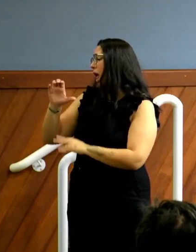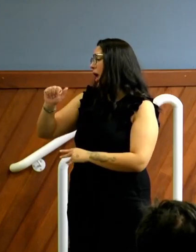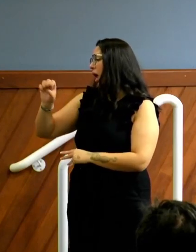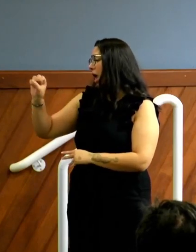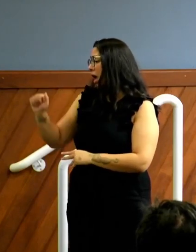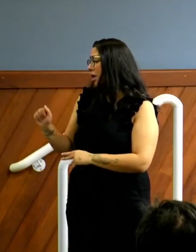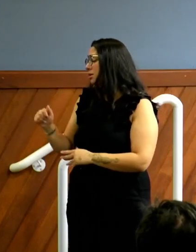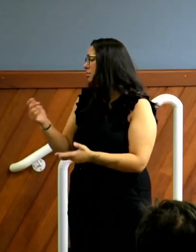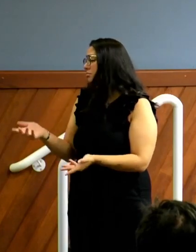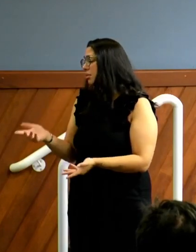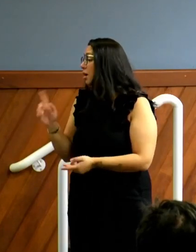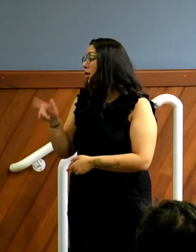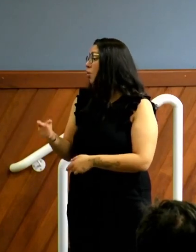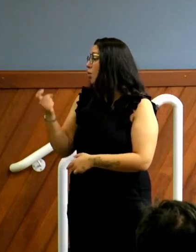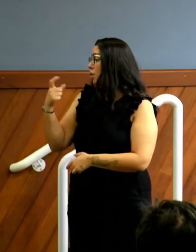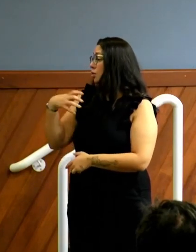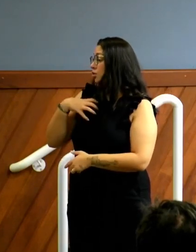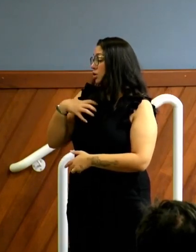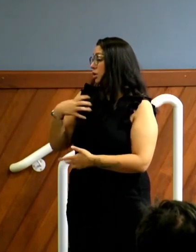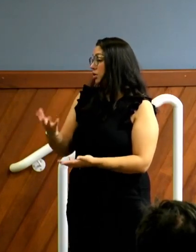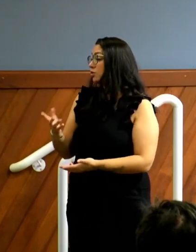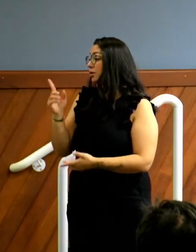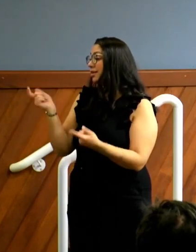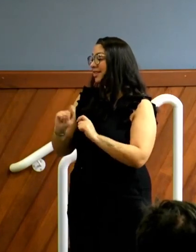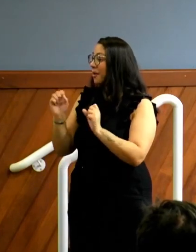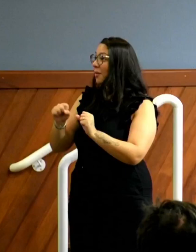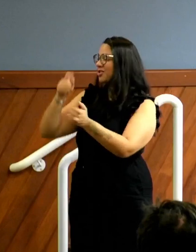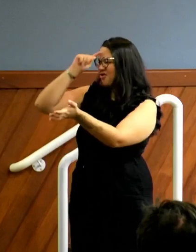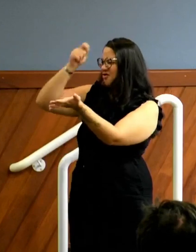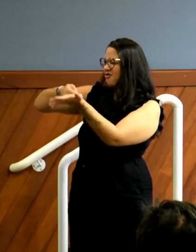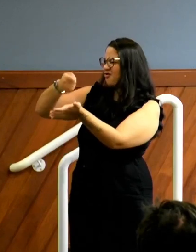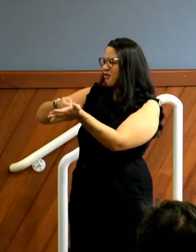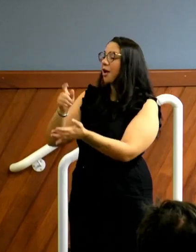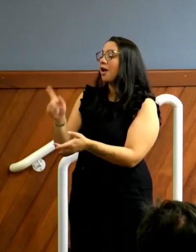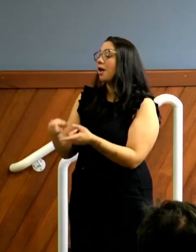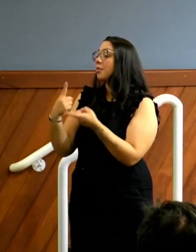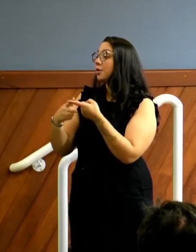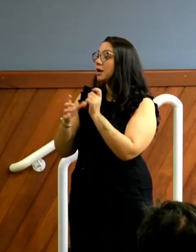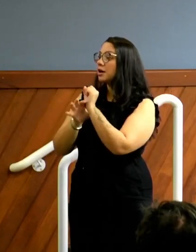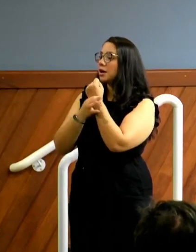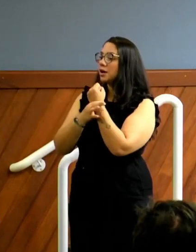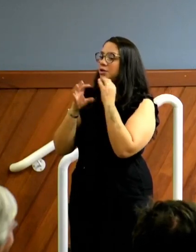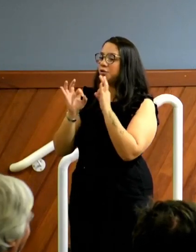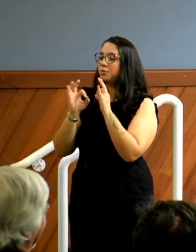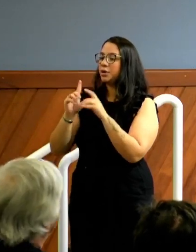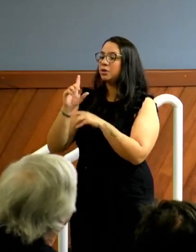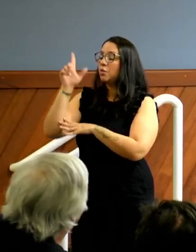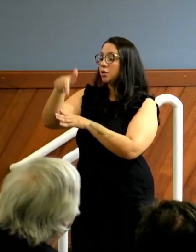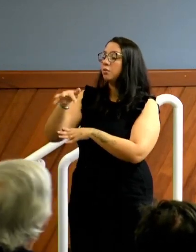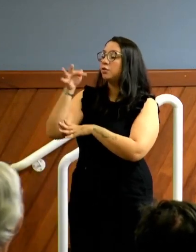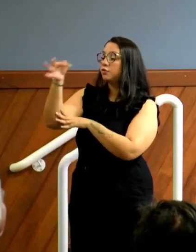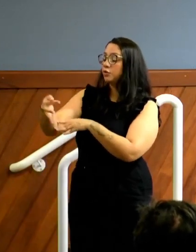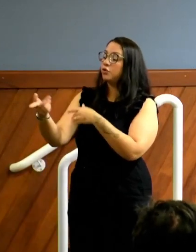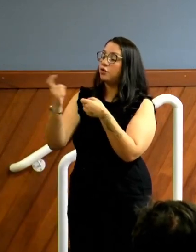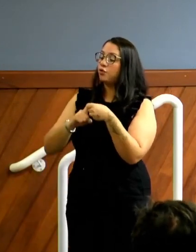ser autoritário. Eu acho que é o único jeito que é válido, tá? Ser autoritário, é porque isso garante depois que a gente recupera a informação.